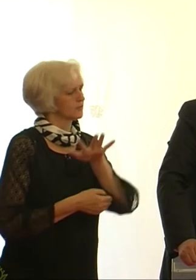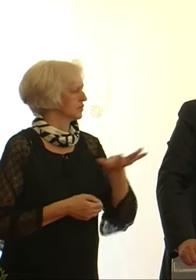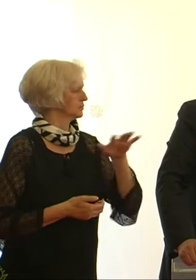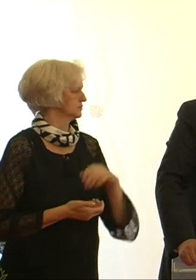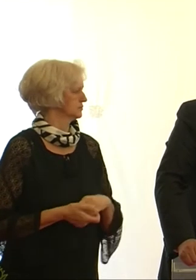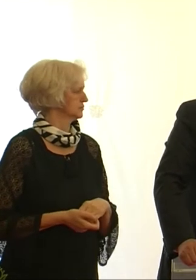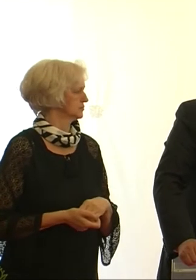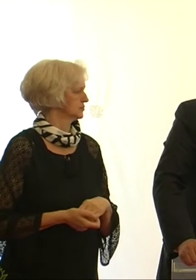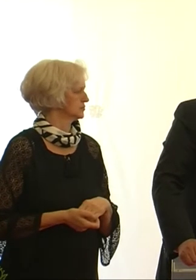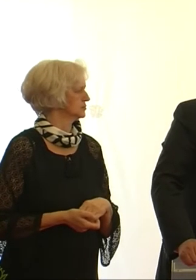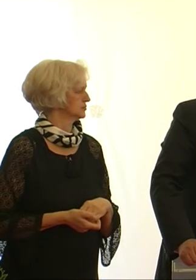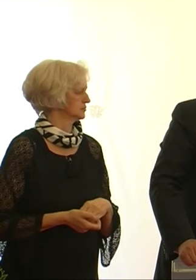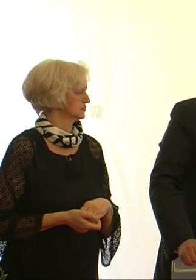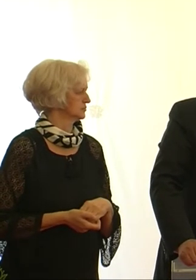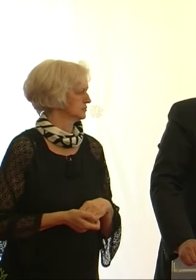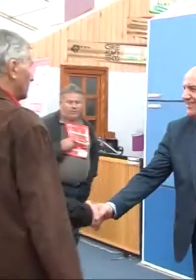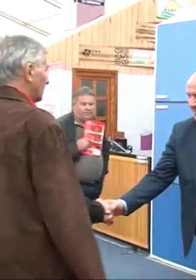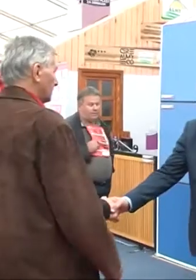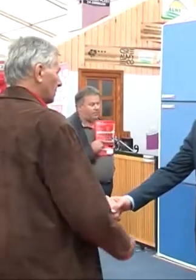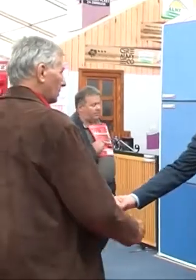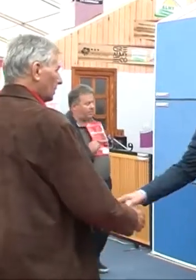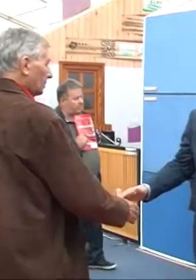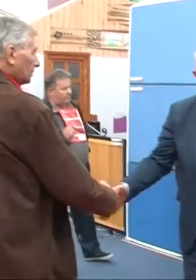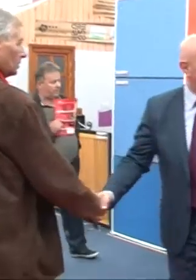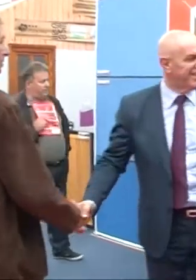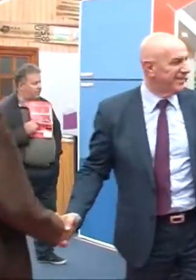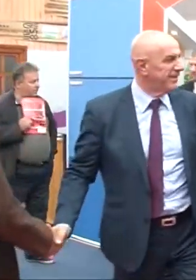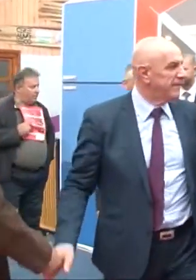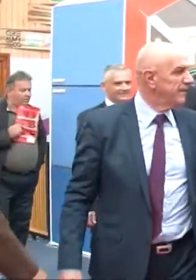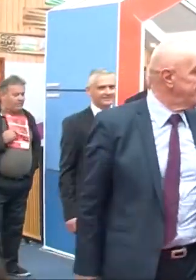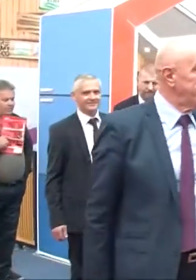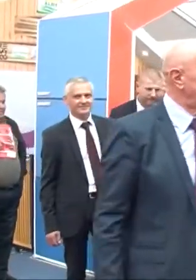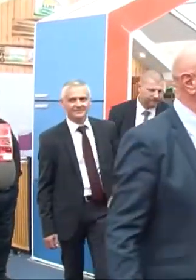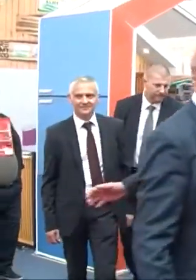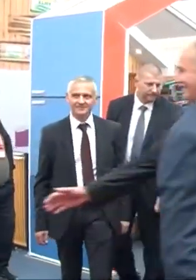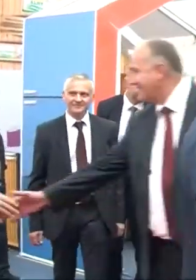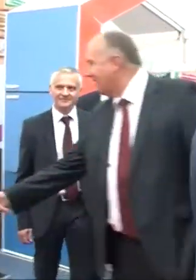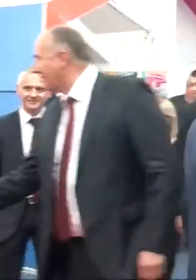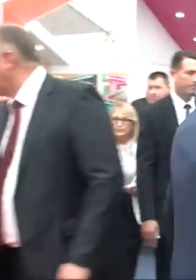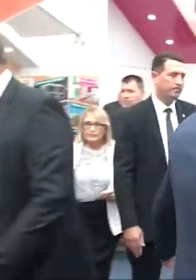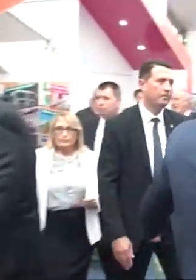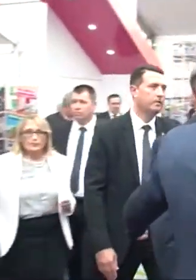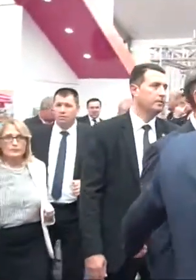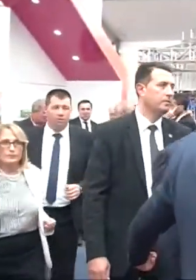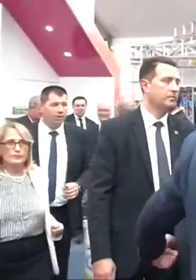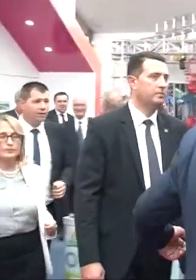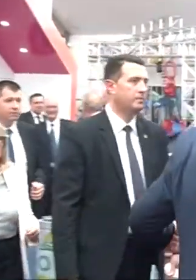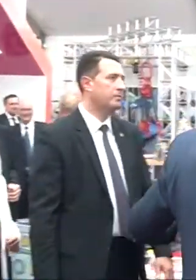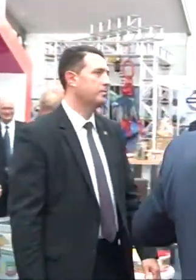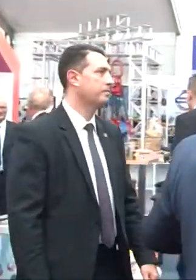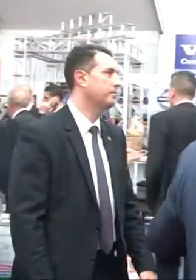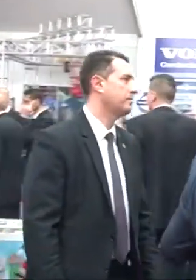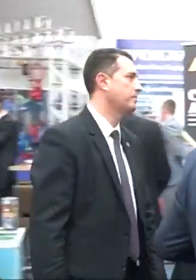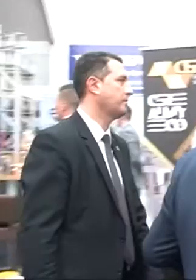i u Evropskoj smo već zajednici. Ministarstvo komunikacija i prometa BiH je jedno u nizu ministarstava koje je najodgovornije